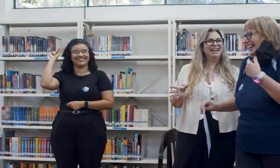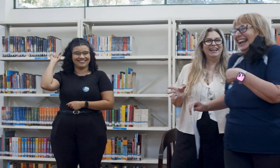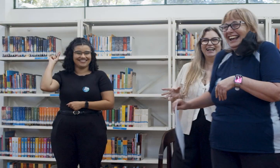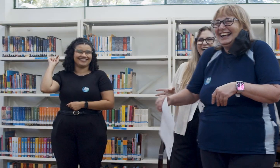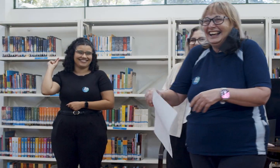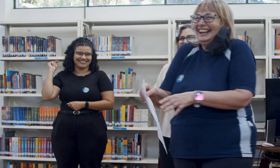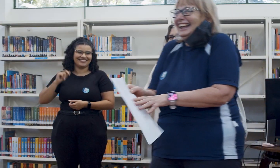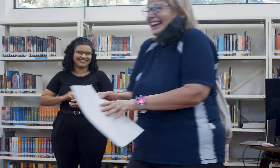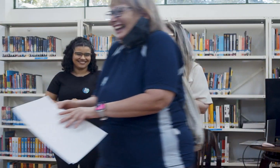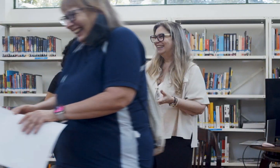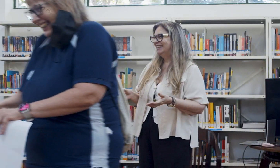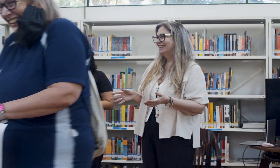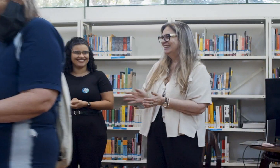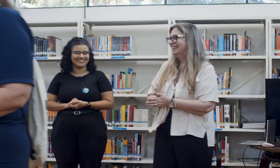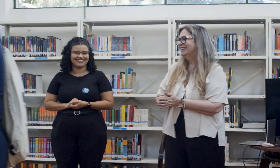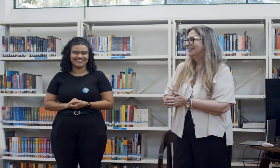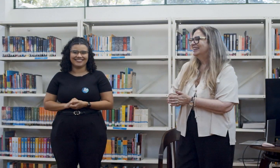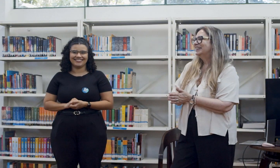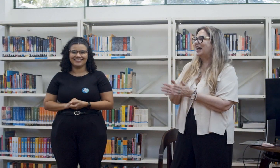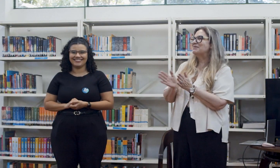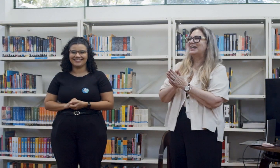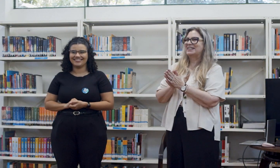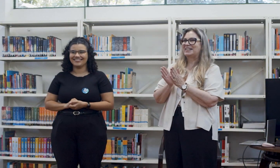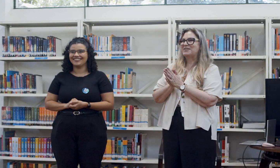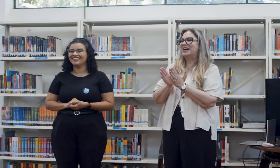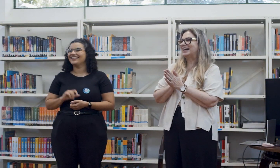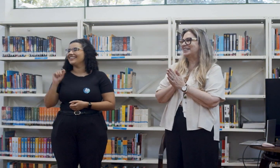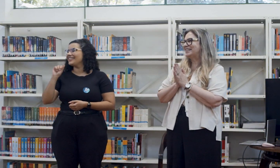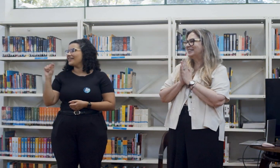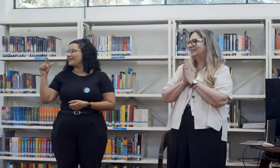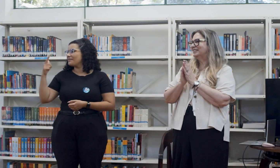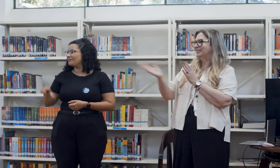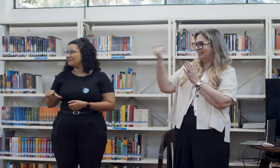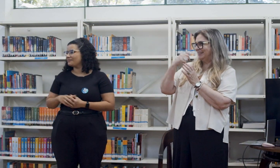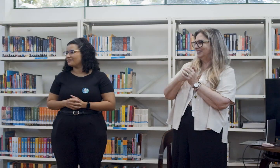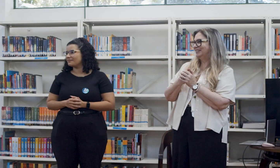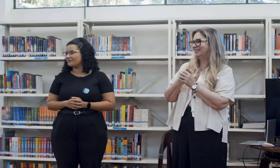Tá Eu sou amiga dela, depois você vai brincar Quem aí, tá mais? bom? Quem mais?